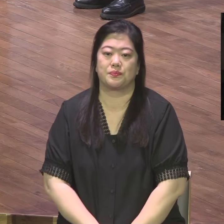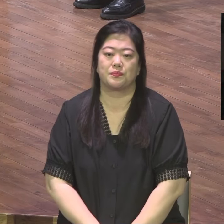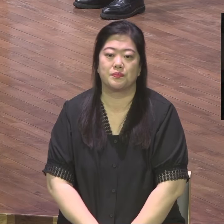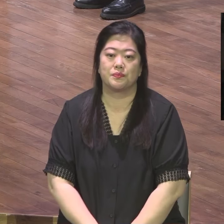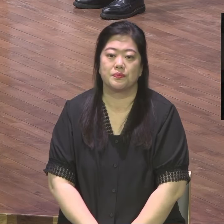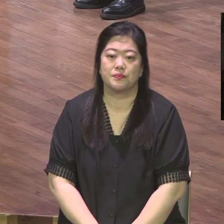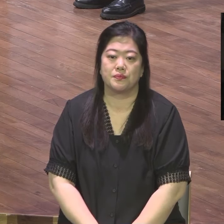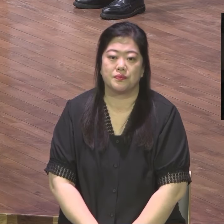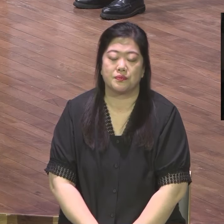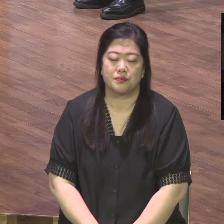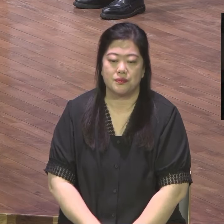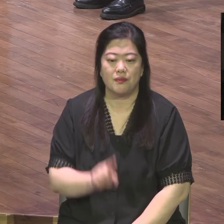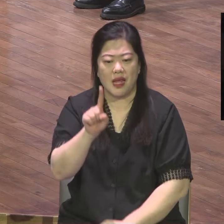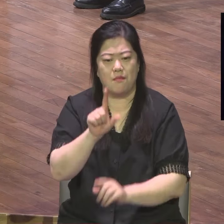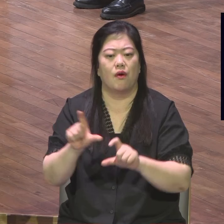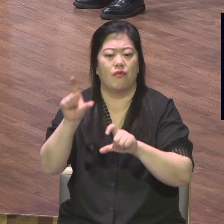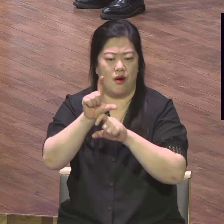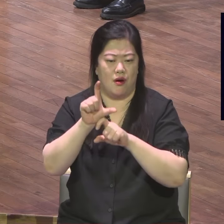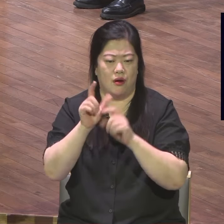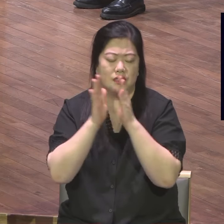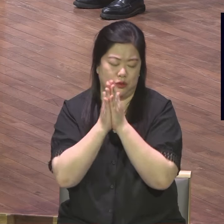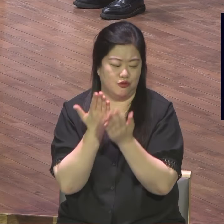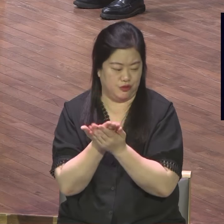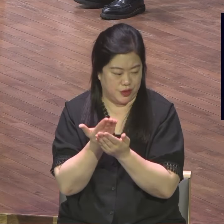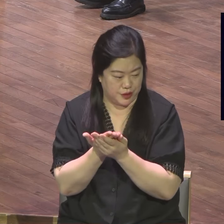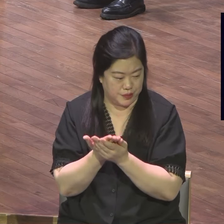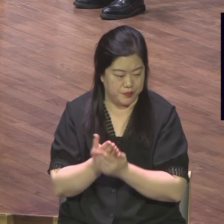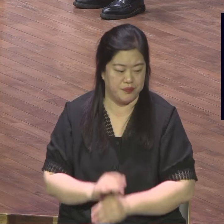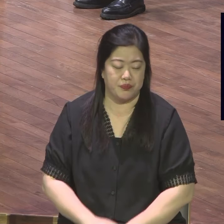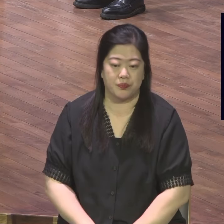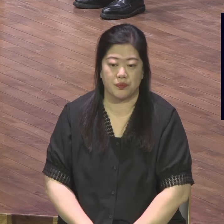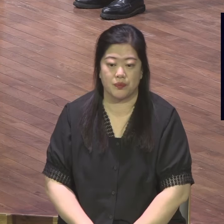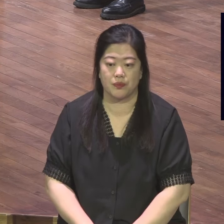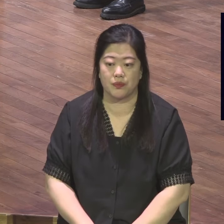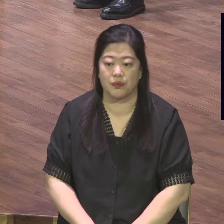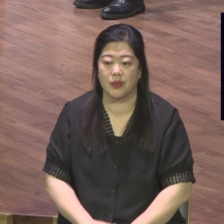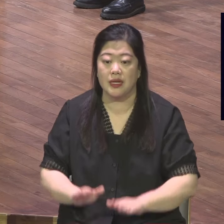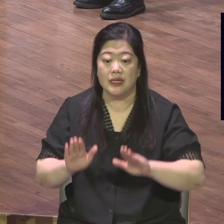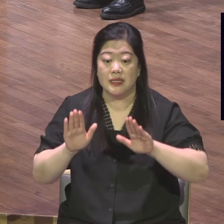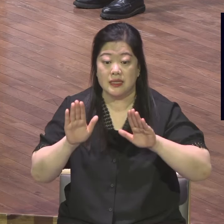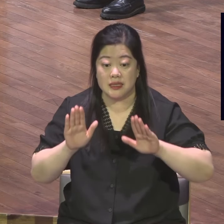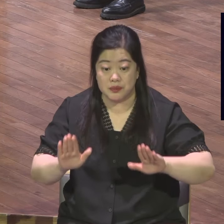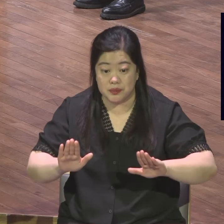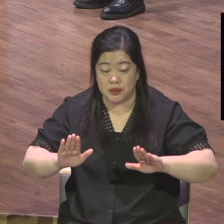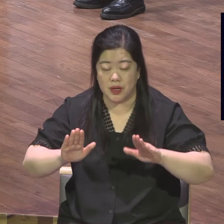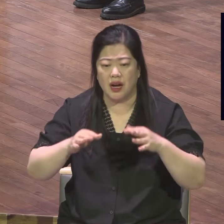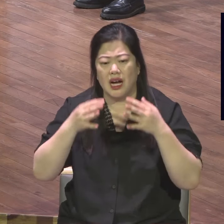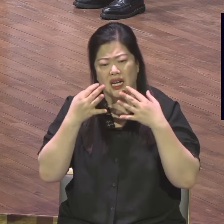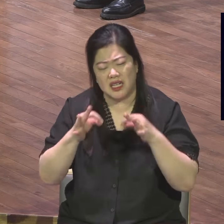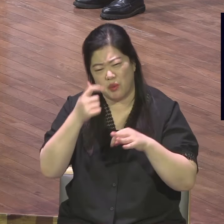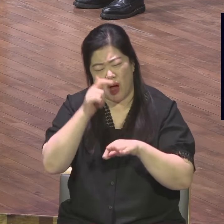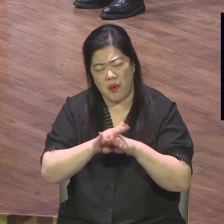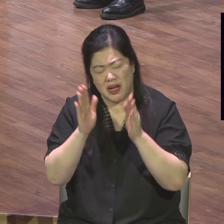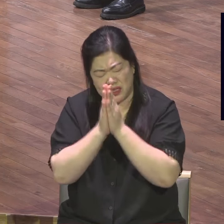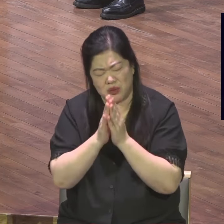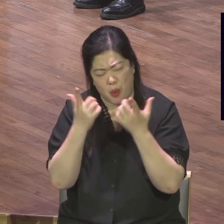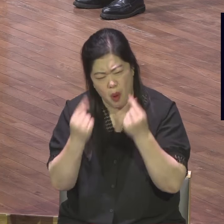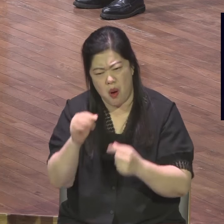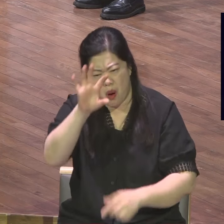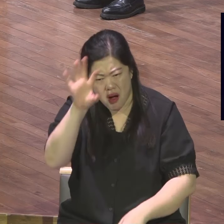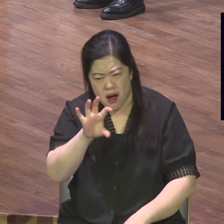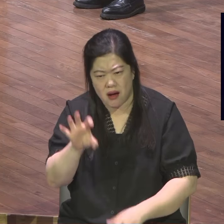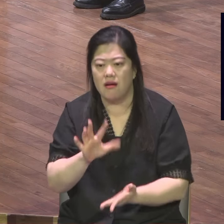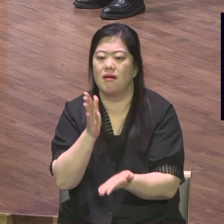이 시간에 중보 기도를 하도록 하겠습니다. 금요일이 될 때마다 매번 보는 기도 제목이 아닌 하나님은